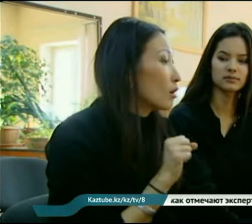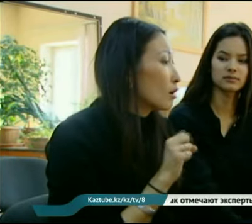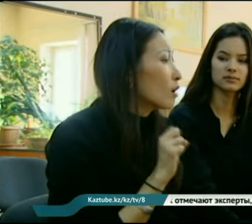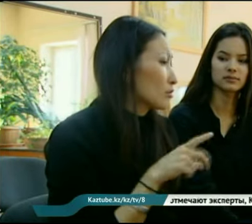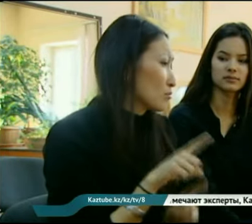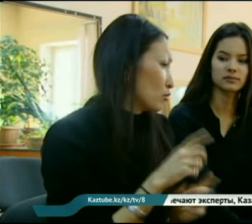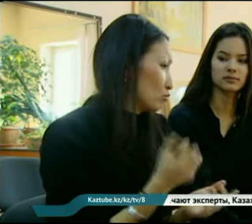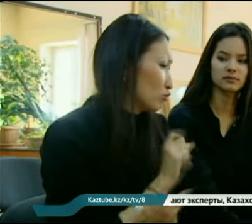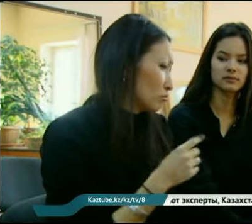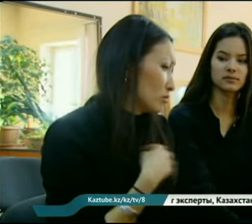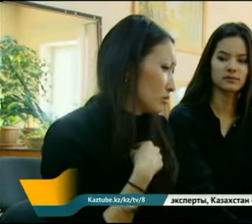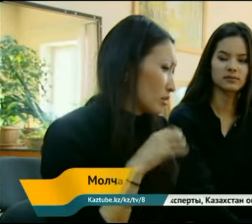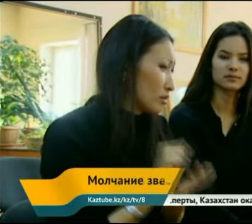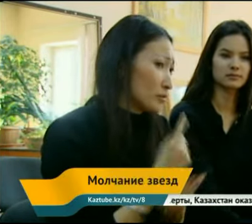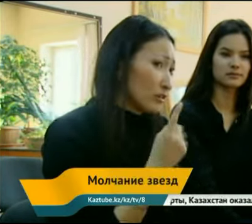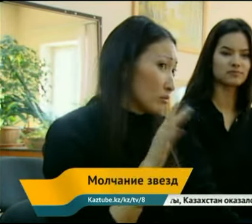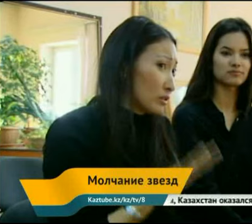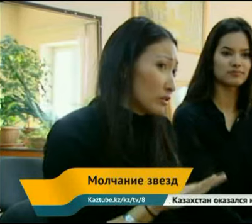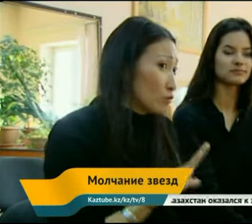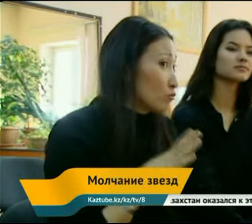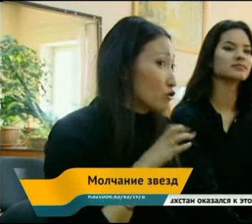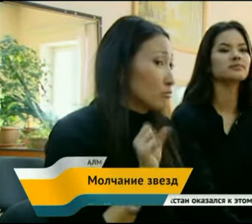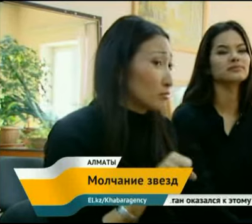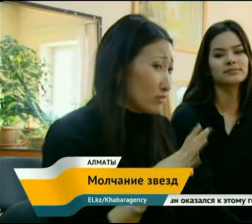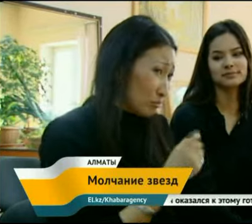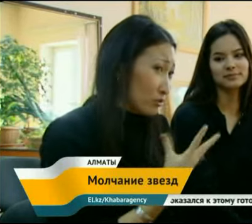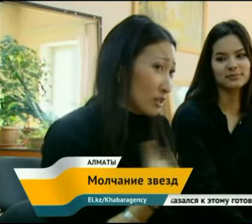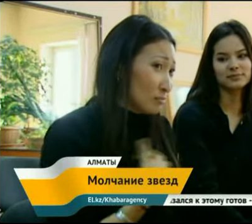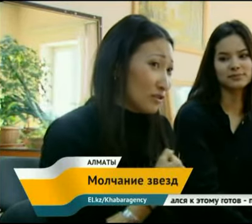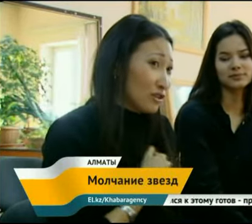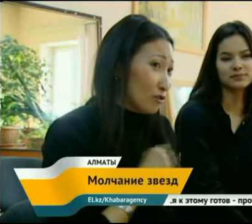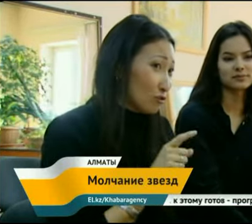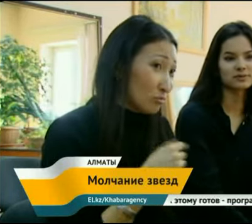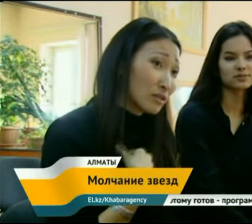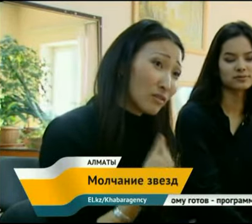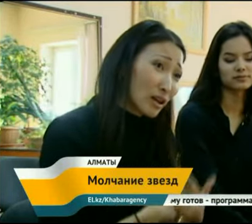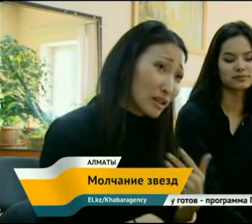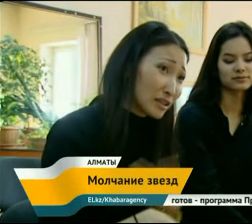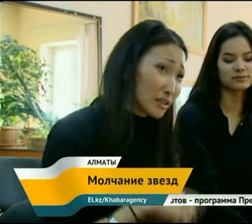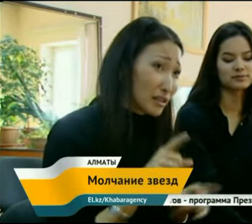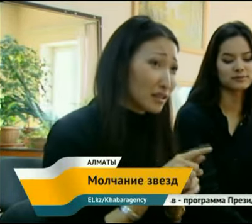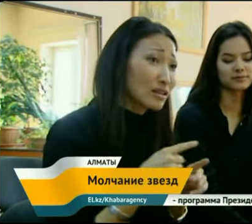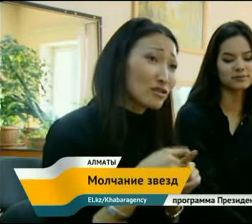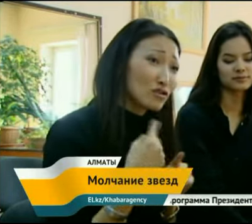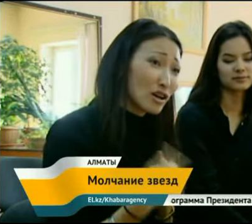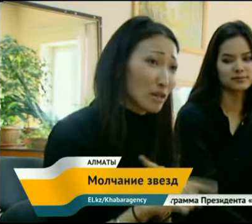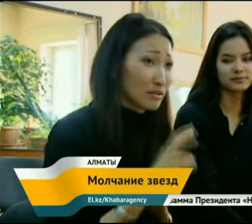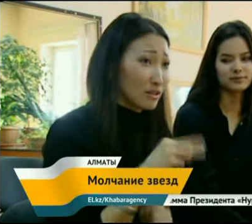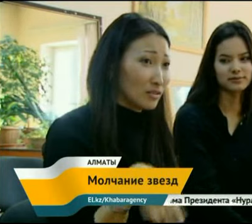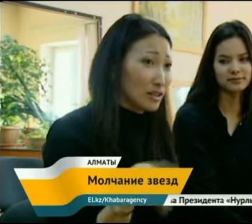инвалид, а я нет, мы все одинаковые. Действительно, мы такого пения не видели никогда, чтобы глухие так пели. И вы, правда, очень хорошо выступили. Жюри и